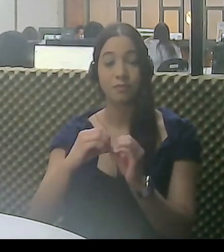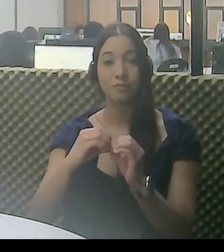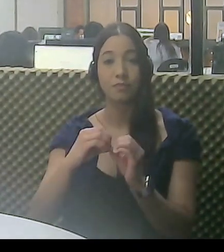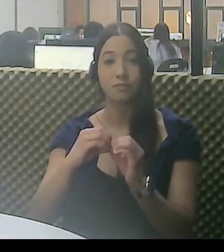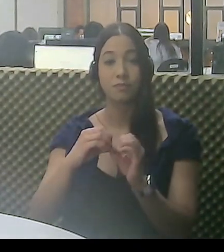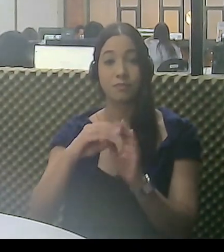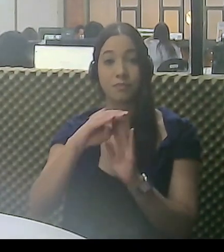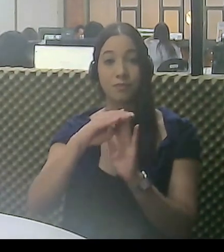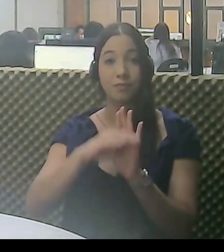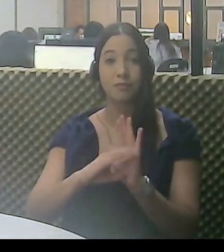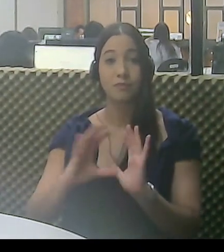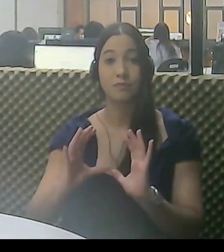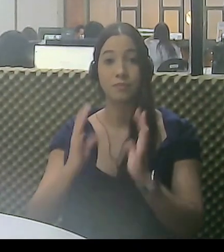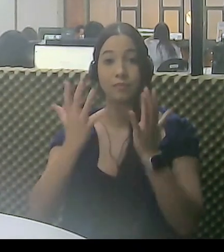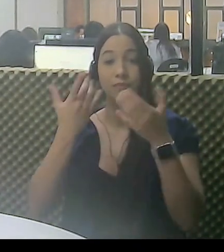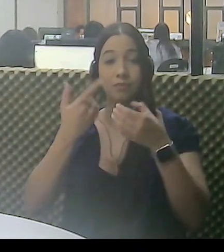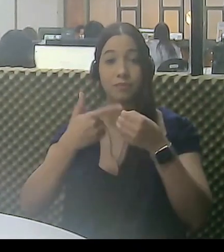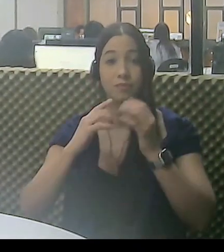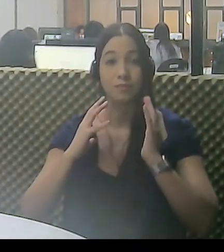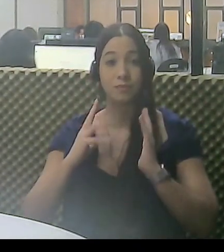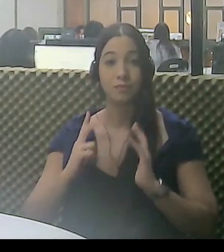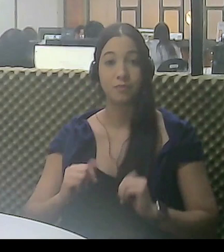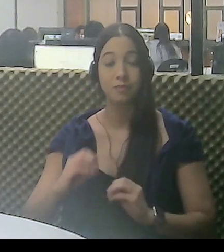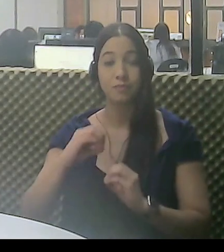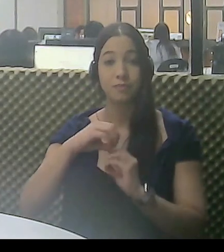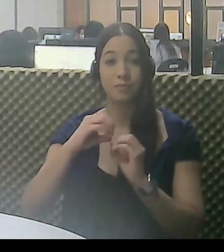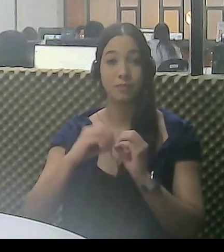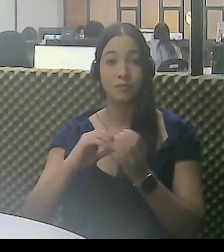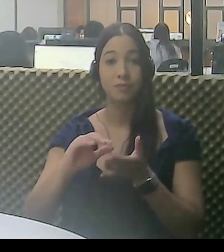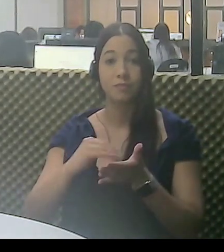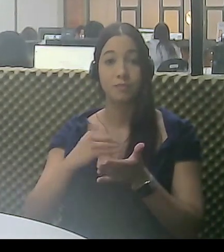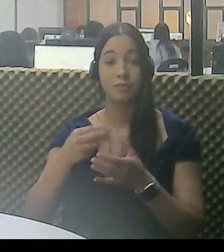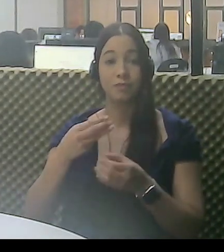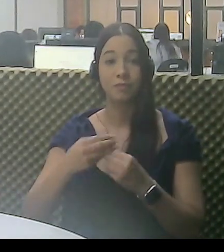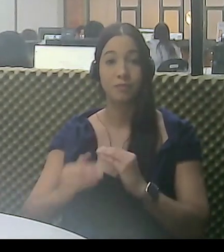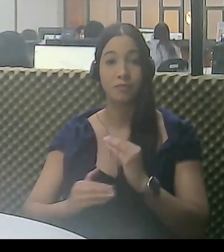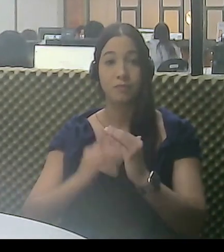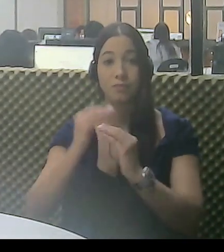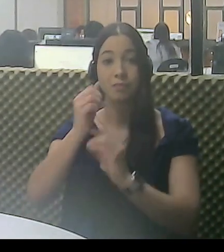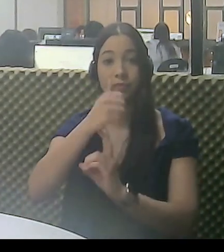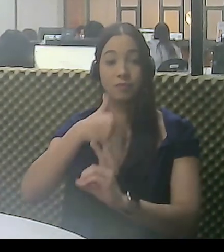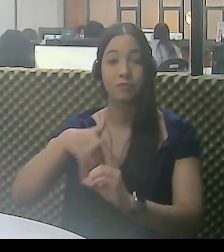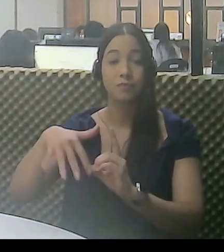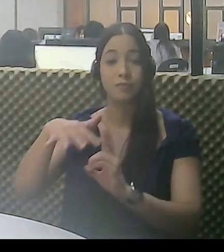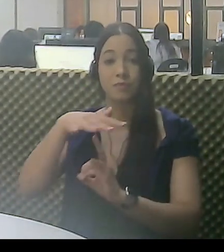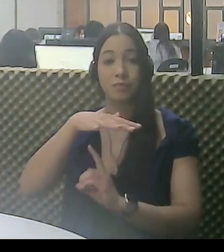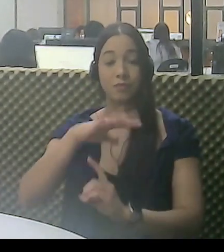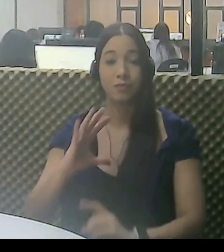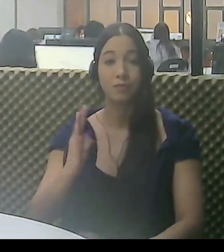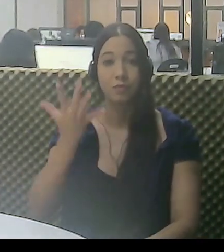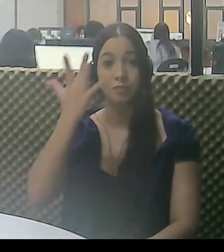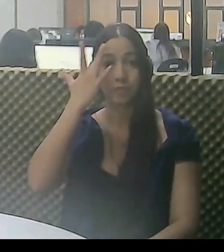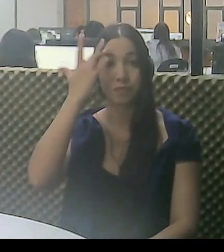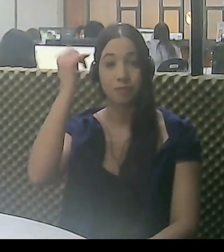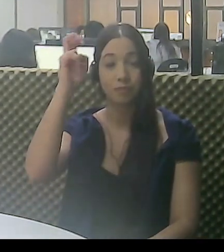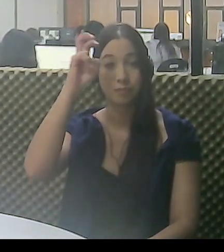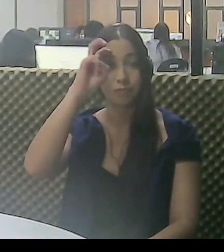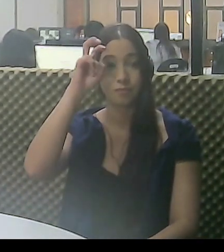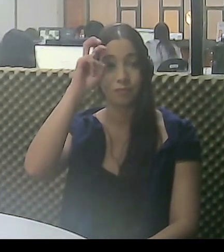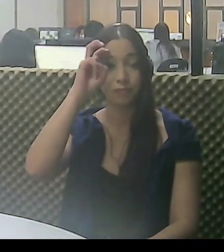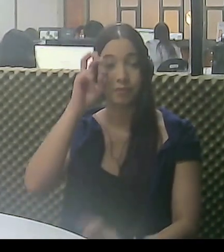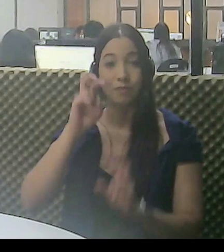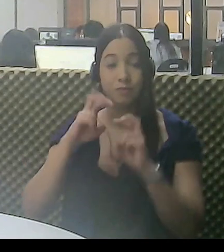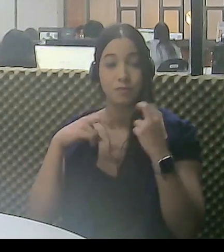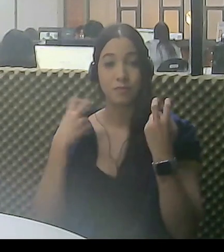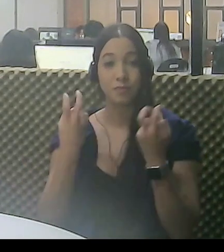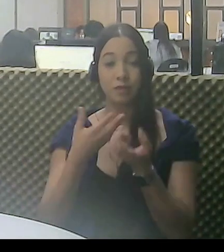da programação do mutirão Cidade Limpa no Shopping Park, a Secretaria Municipal de Desenvolvimento Social realizará amanhã, quinta-feira, uma roda